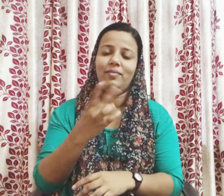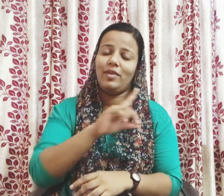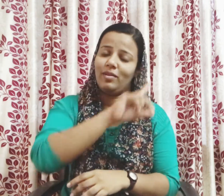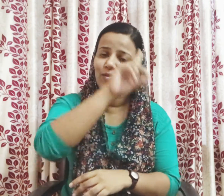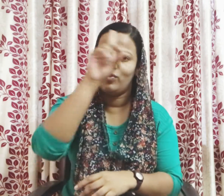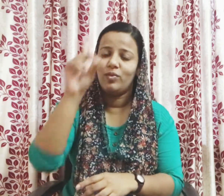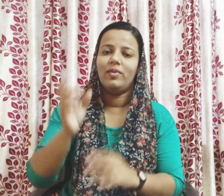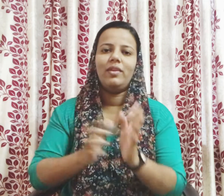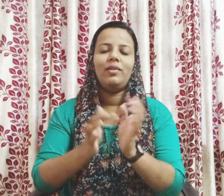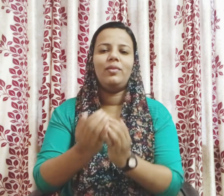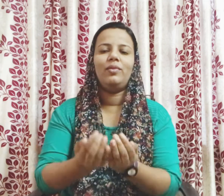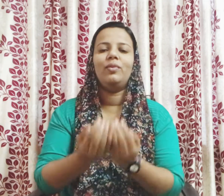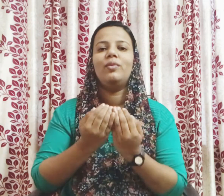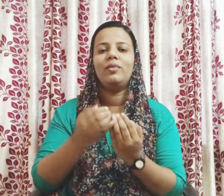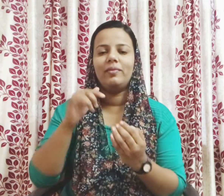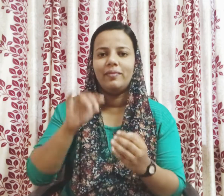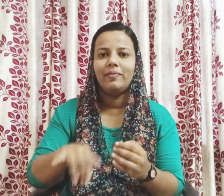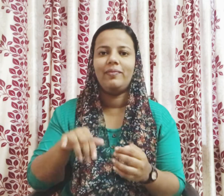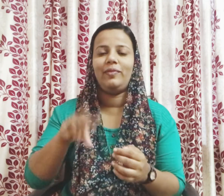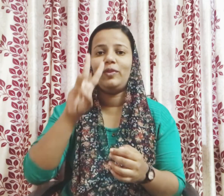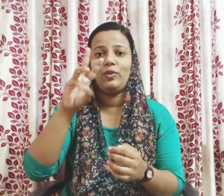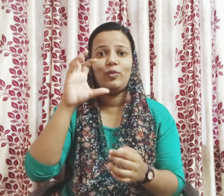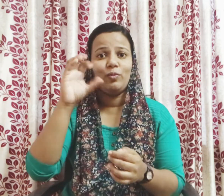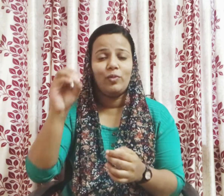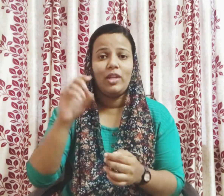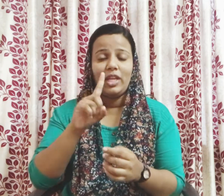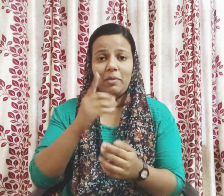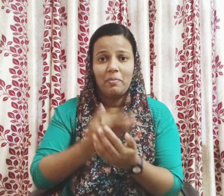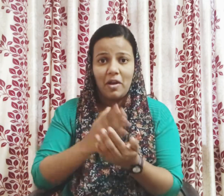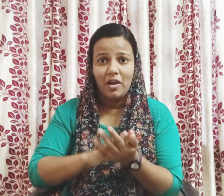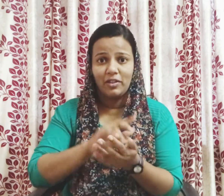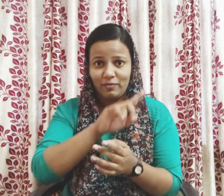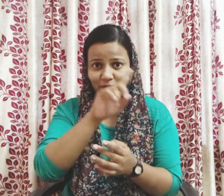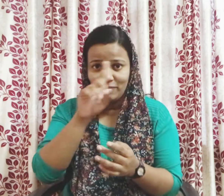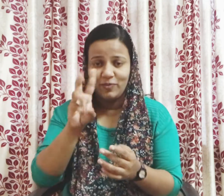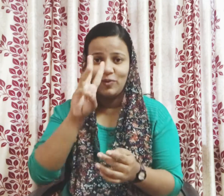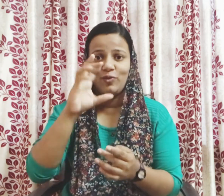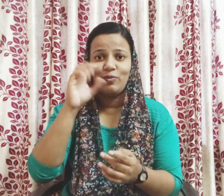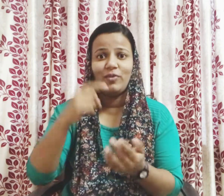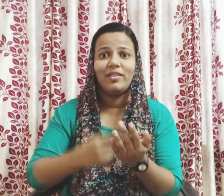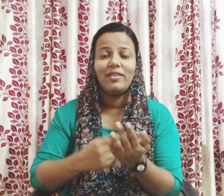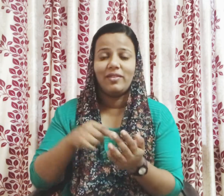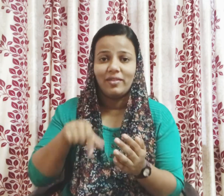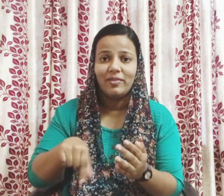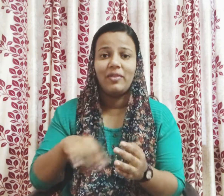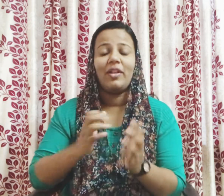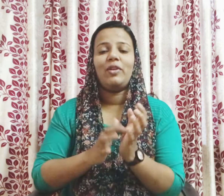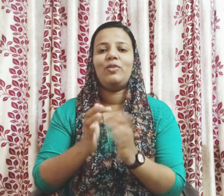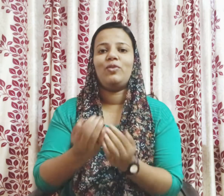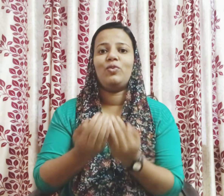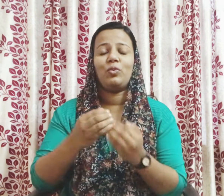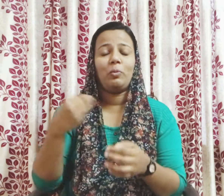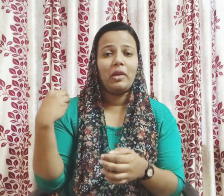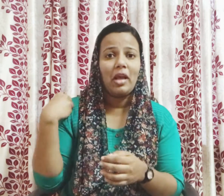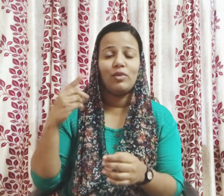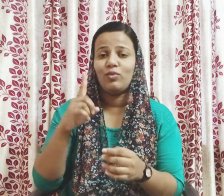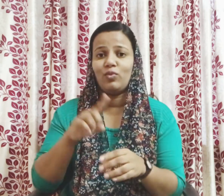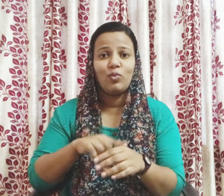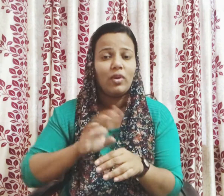മുഴുവൻ കാത്തിരിപ്പാലിച്ചു. ഈ മാസത്തിൻ്റെ ഈ 30-ാമത്തെ ദിവസം വരെയും അത്ഭുതകരമായി നമ്മുടെ കർത്താവ് നമ്മളെ നടത്തി. അനർത്ഥങ്ങളിൽ നിന്ന് നമ്മളെ വിടുവിച്ചു,